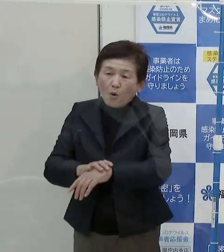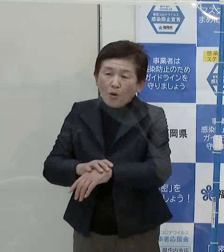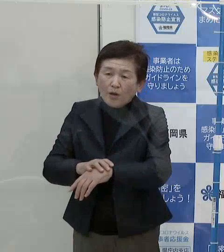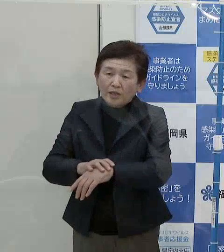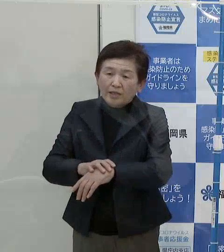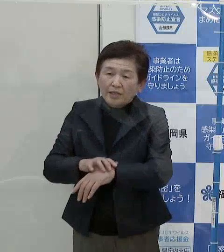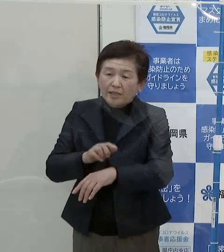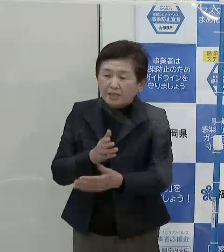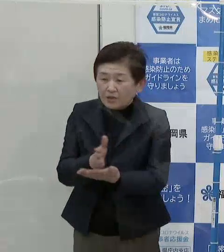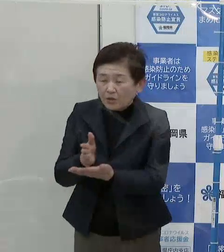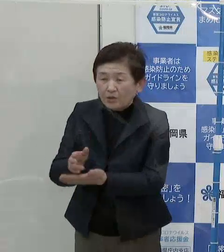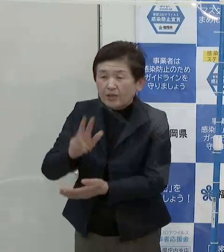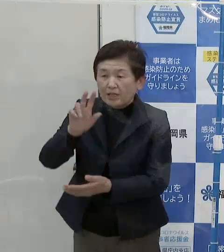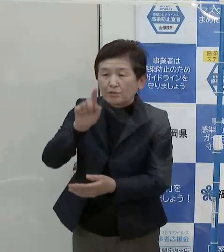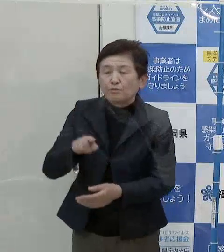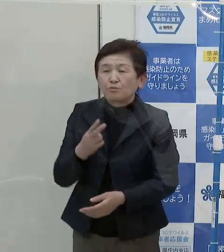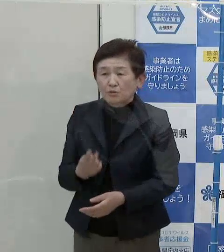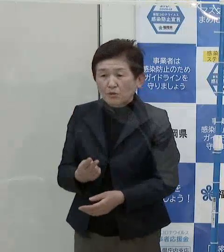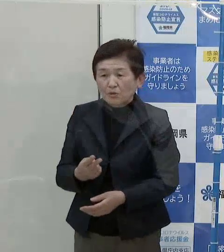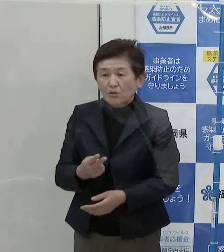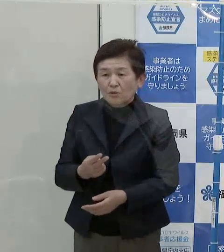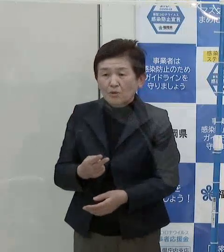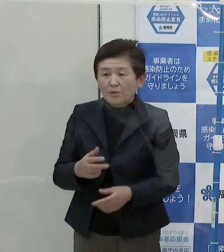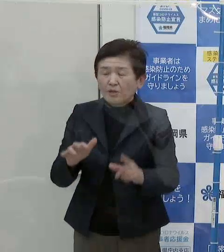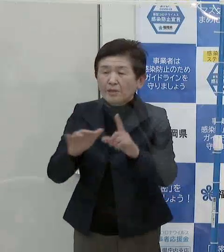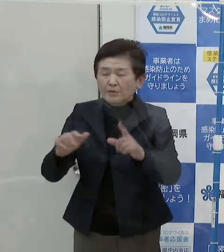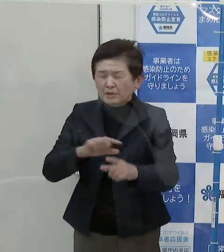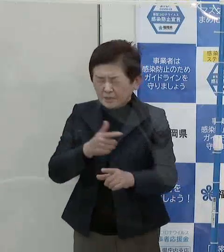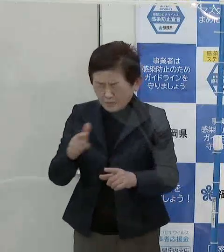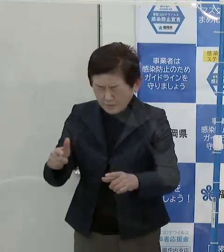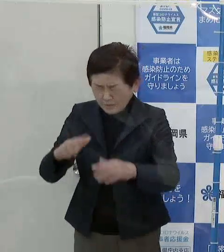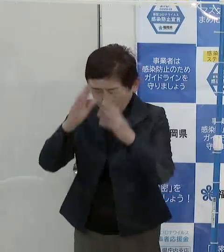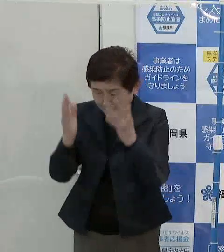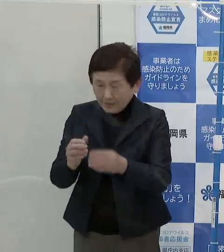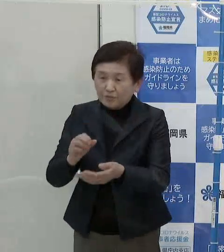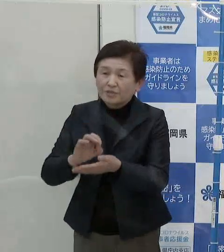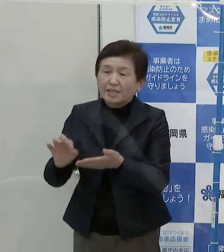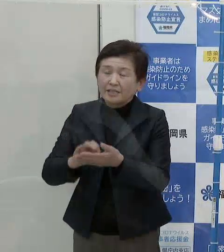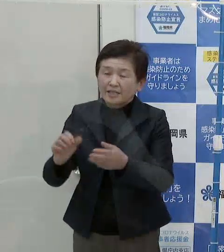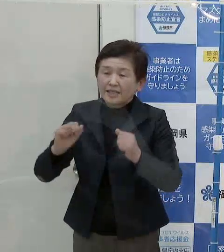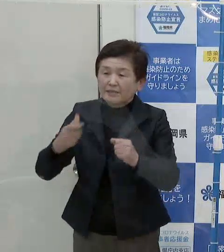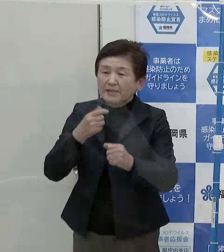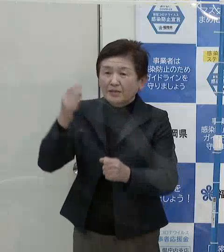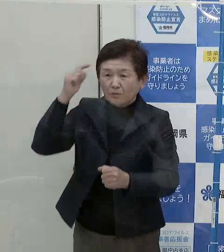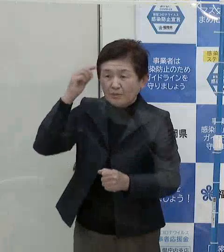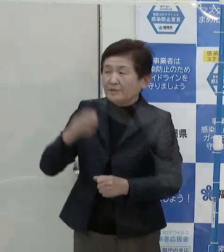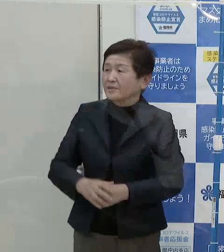、いろんなレベル、それをもう最大限駆使してやっていきたい、そういう意味です。